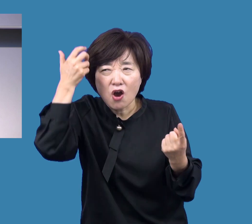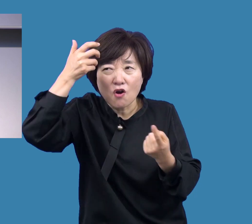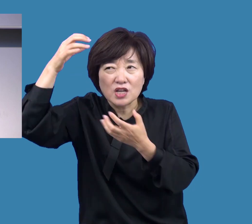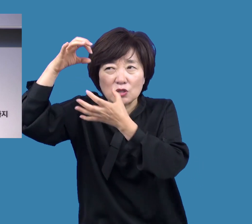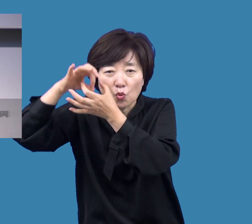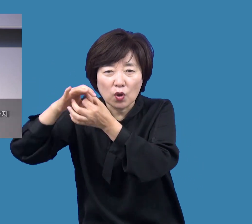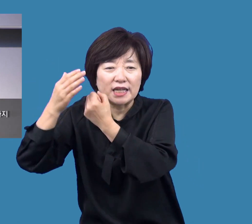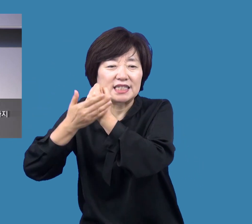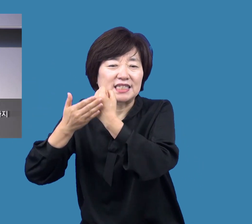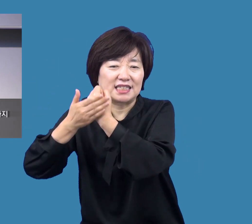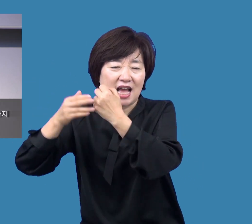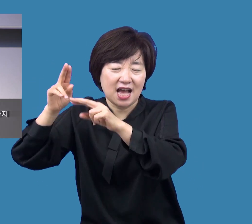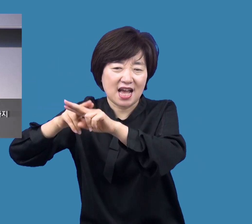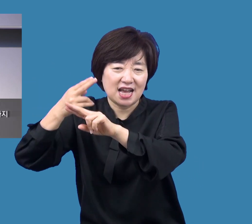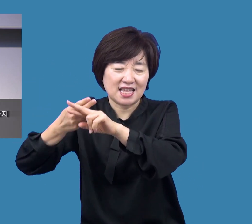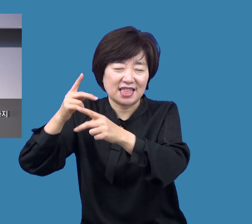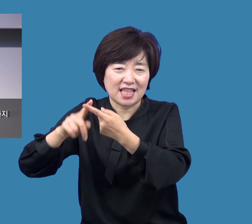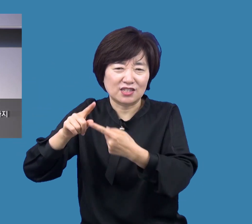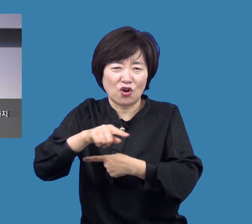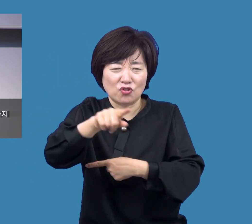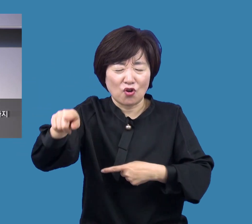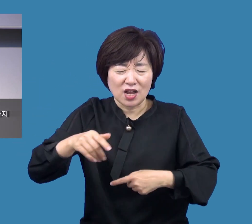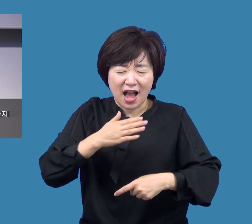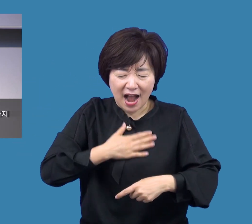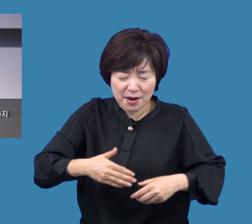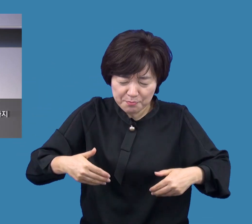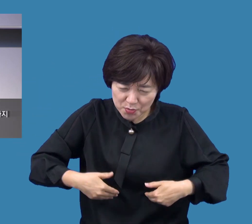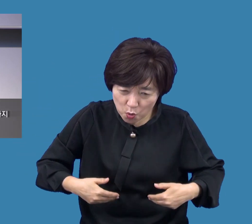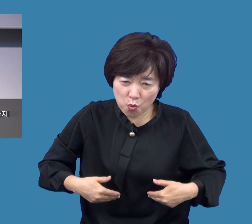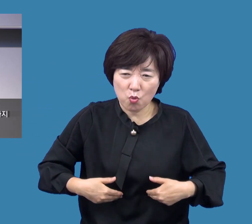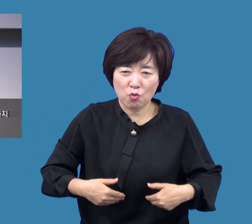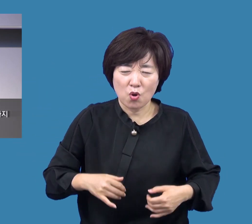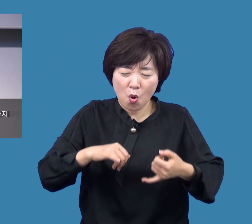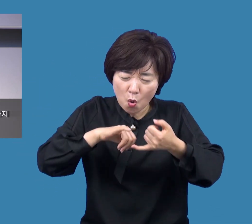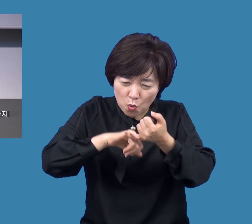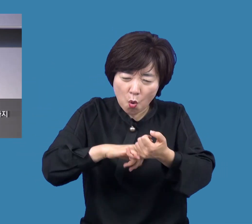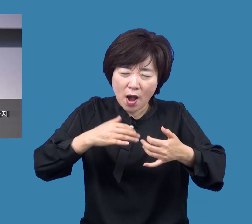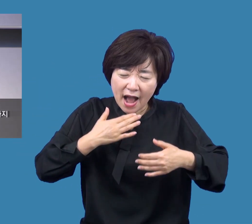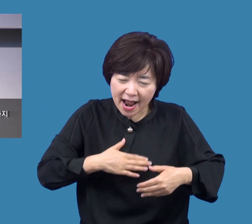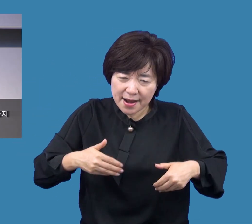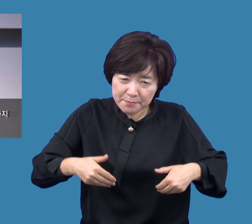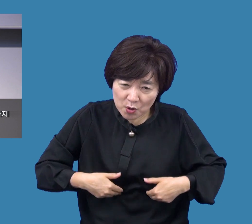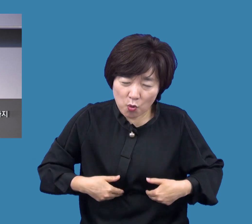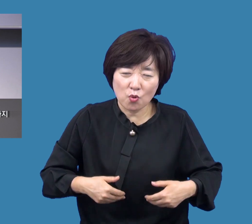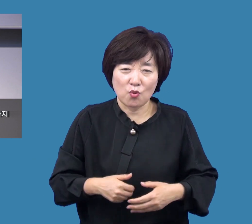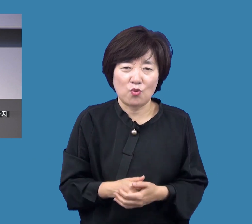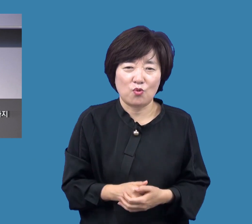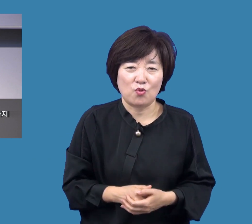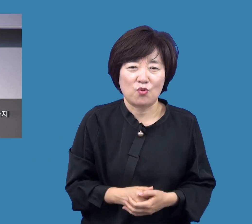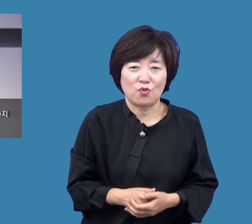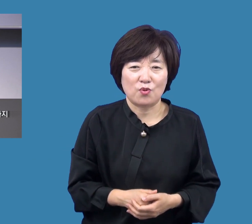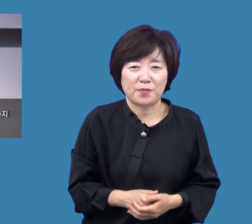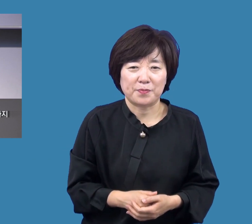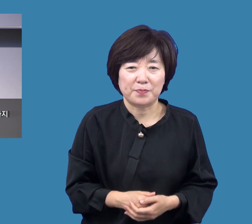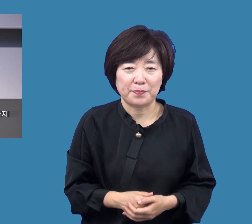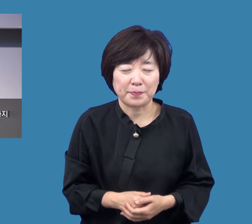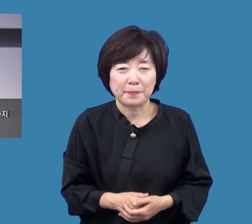한번 띄워주세요. 형제들아, 신령한 것에 대하여 나는 너희가 알지 못하기를 원치